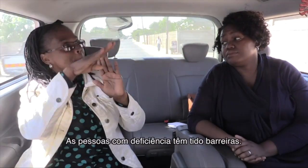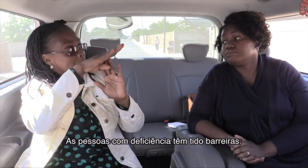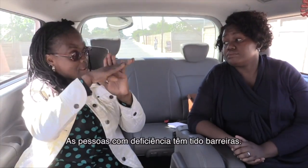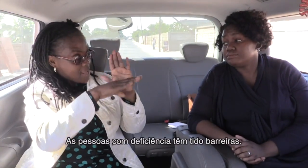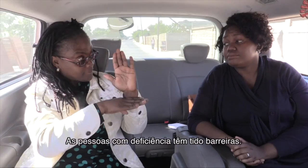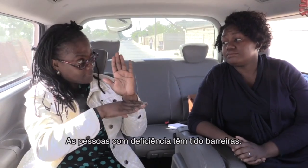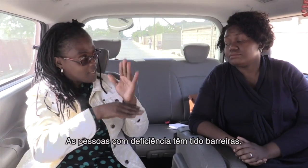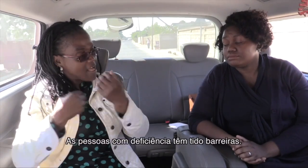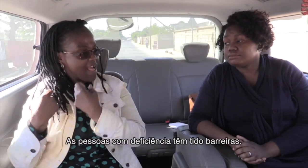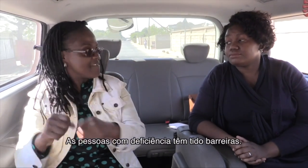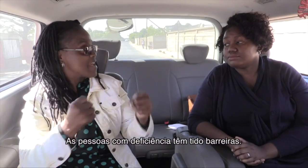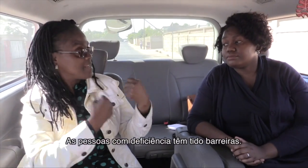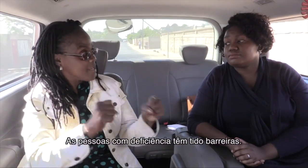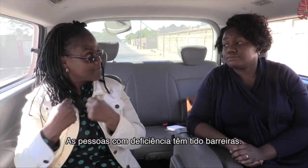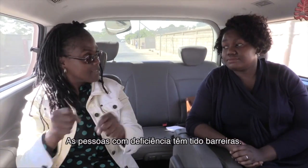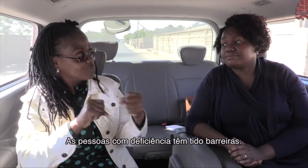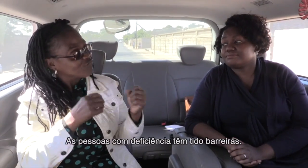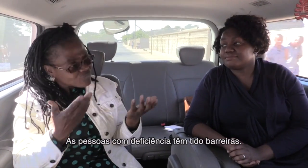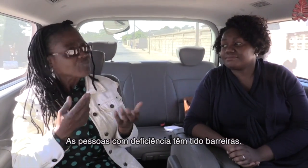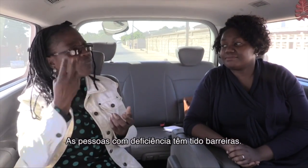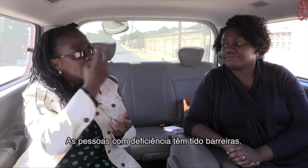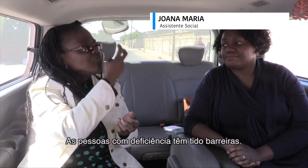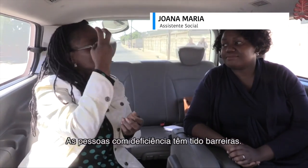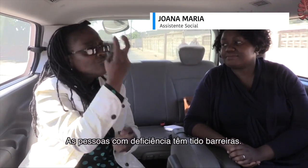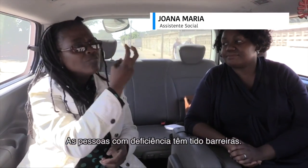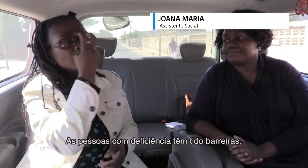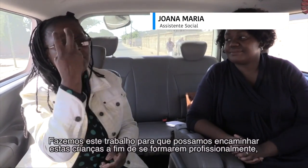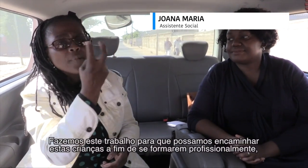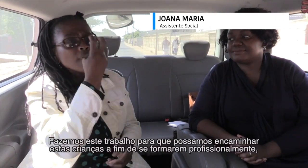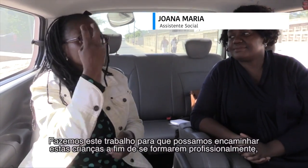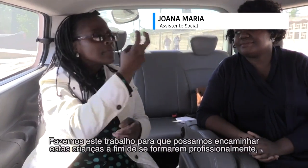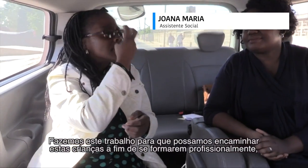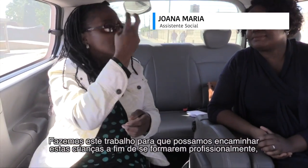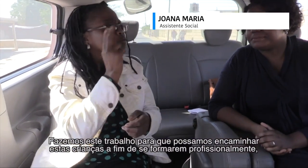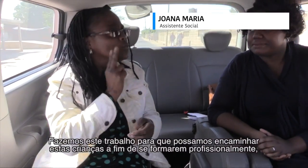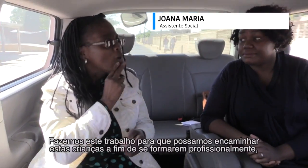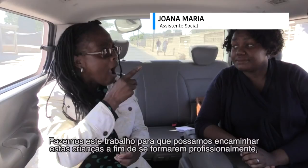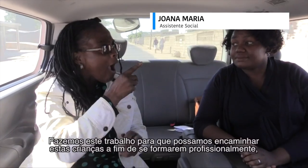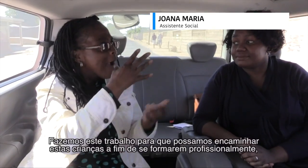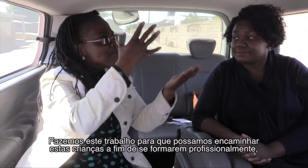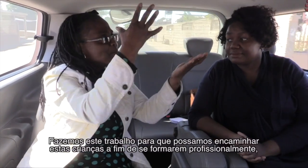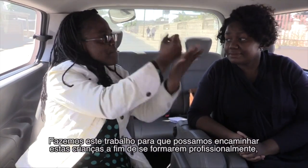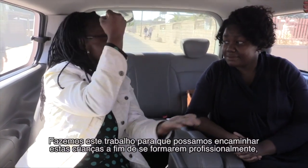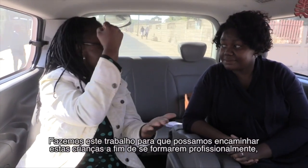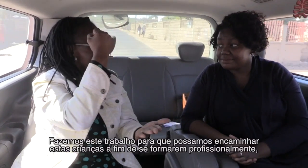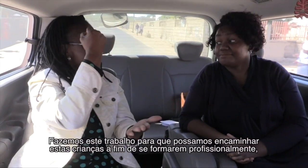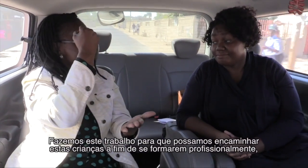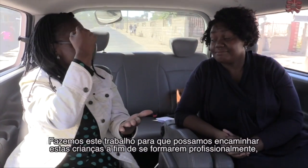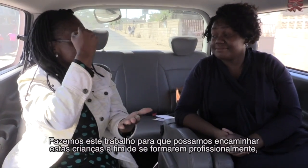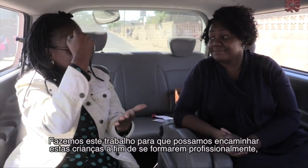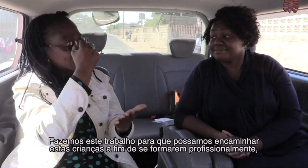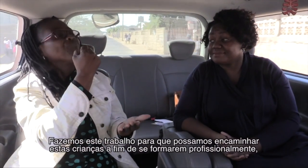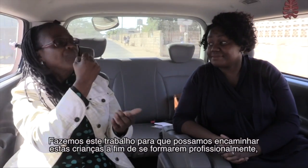As pessoas com deficiência têm tido barreiras. Então fazemos esse trabalho para que